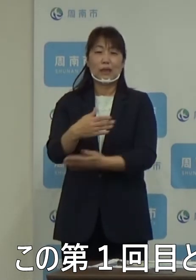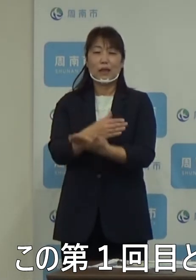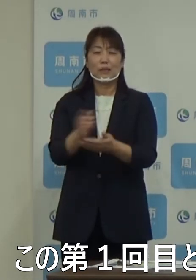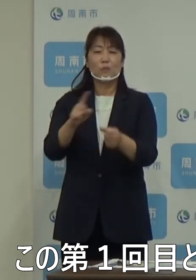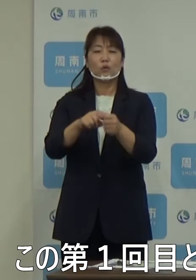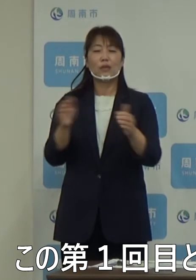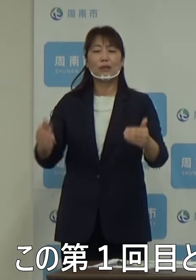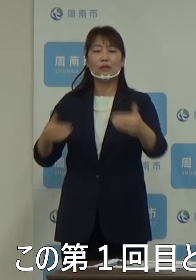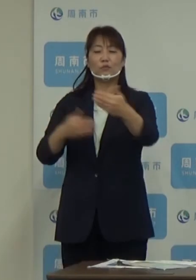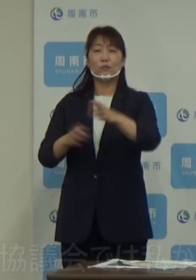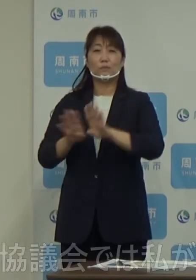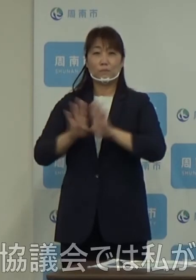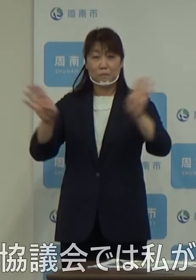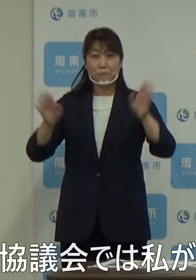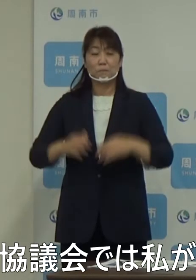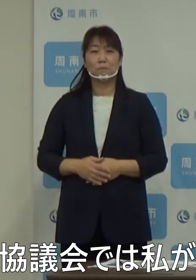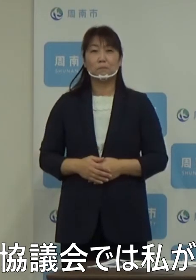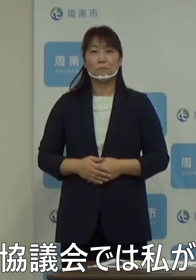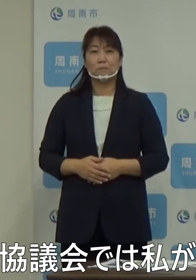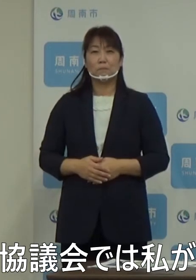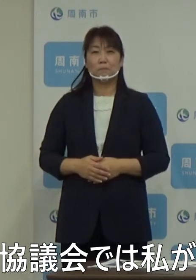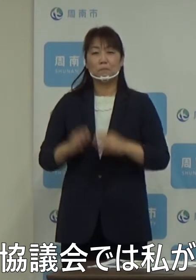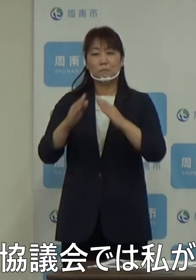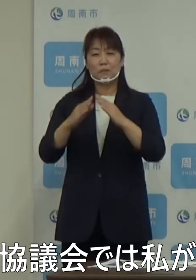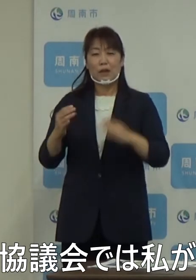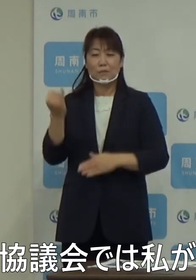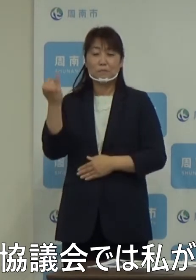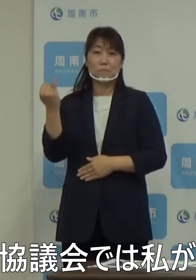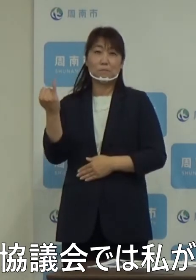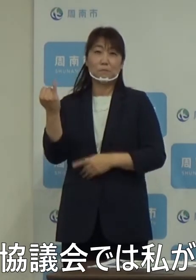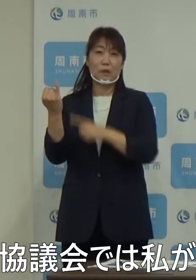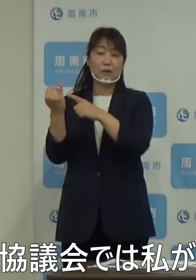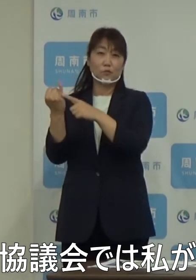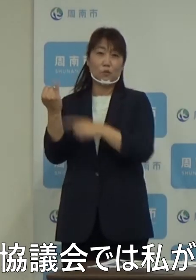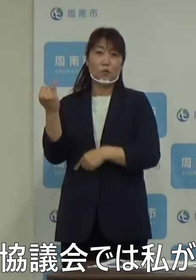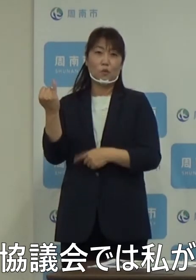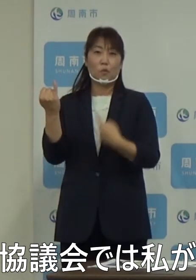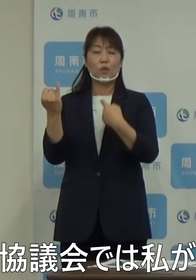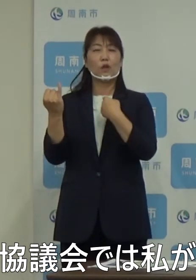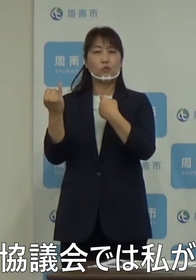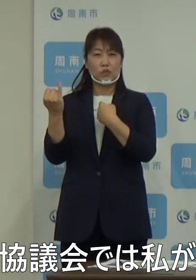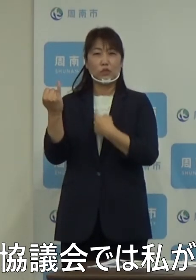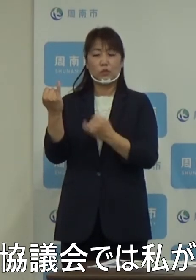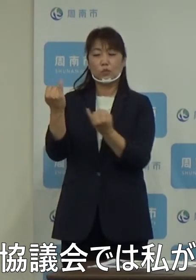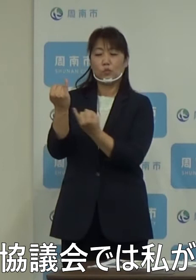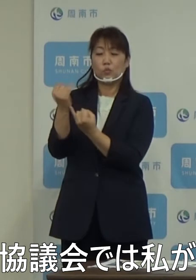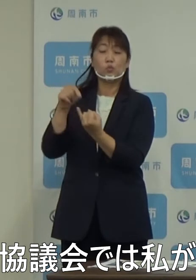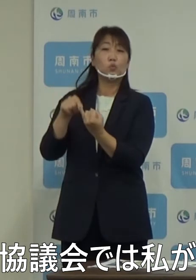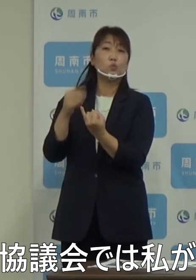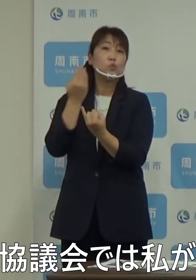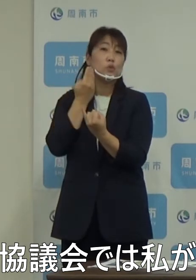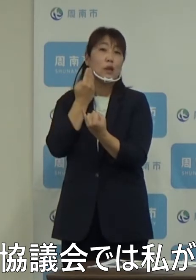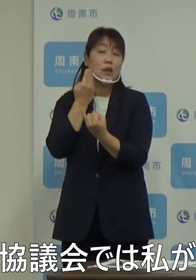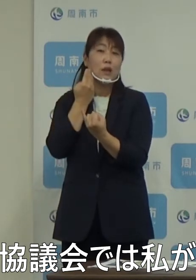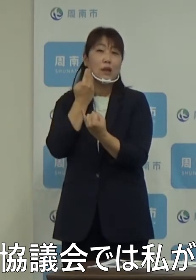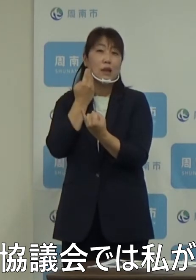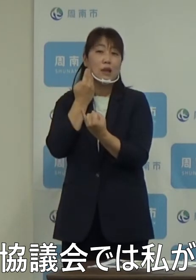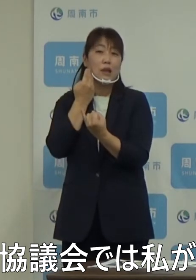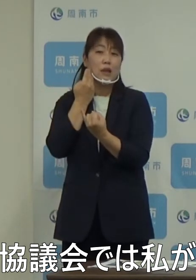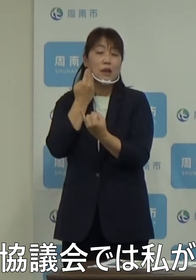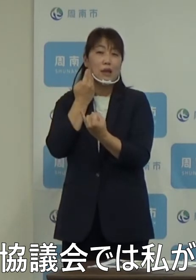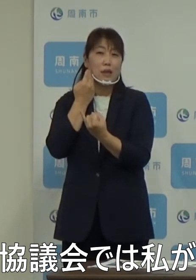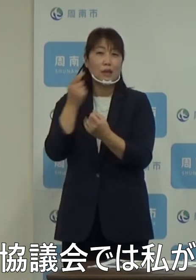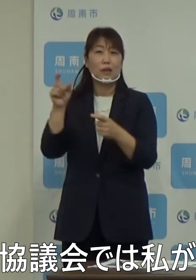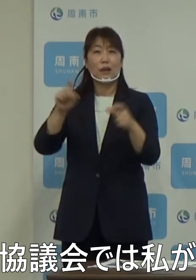開催いたします。協議会では私が会長を務め、また副会長に科学工